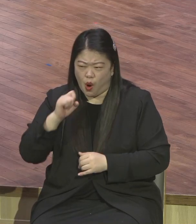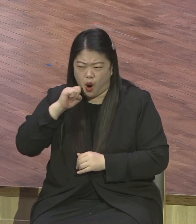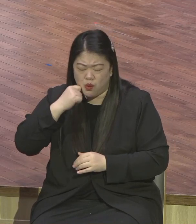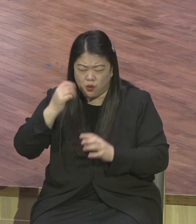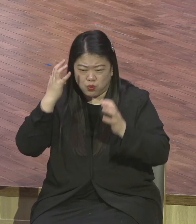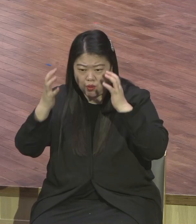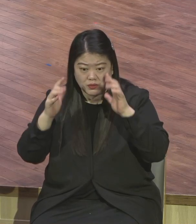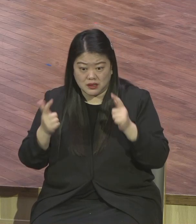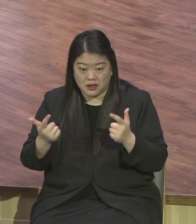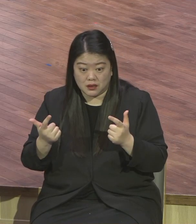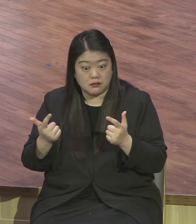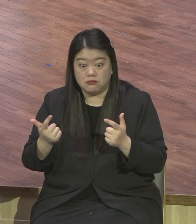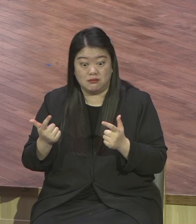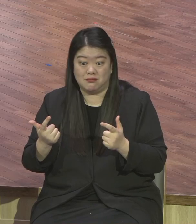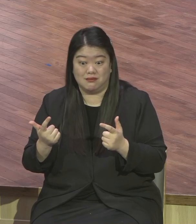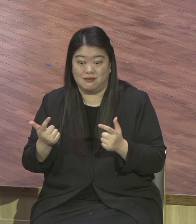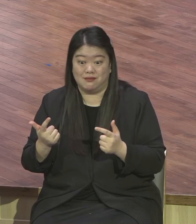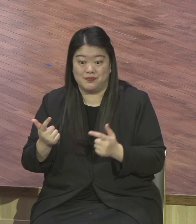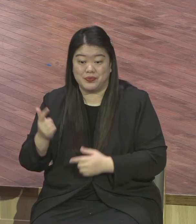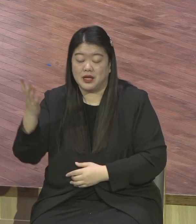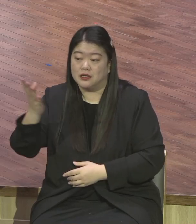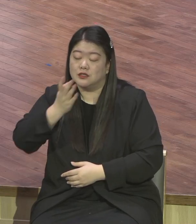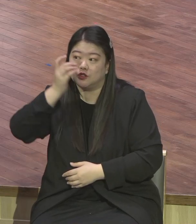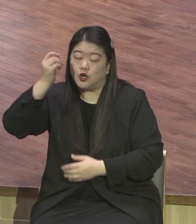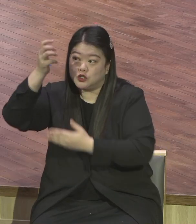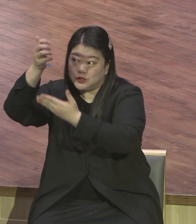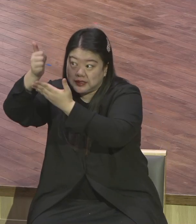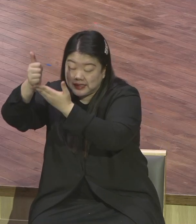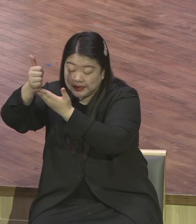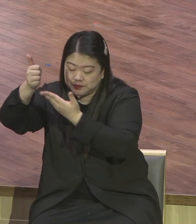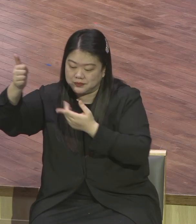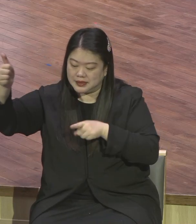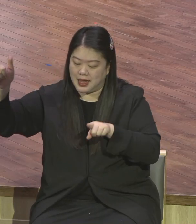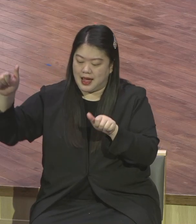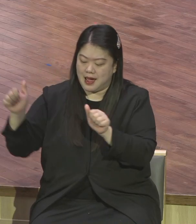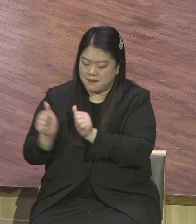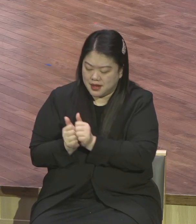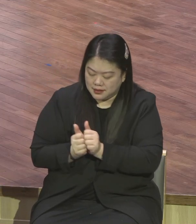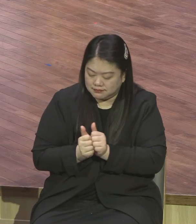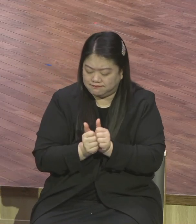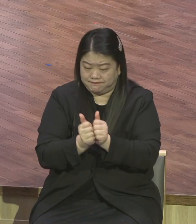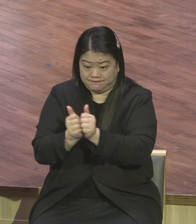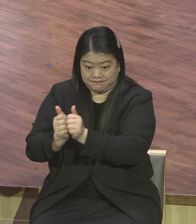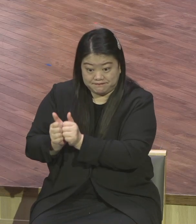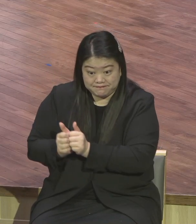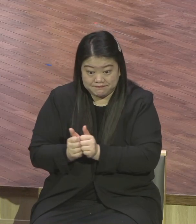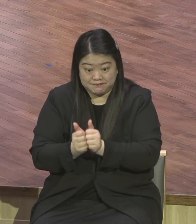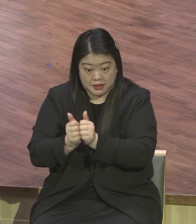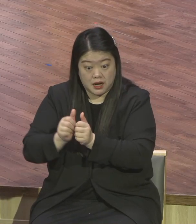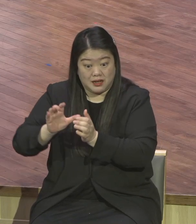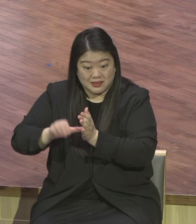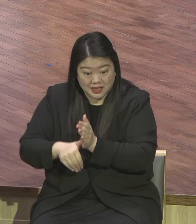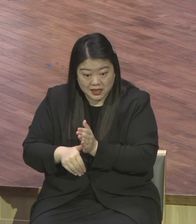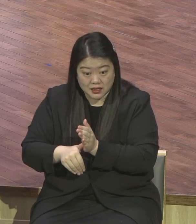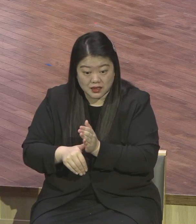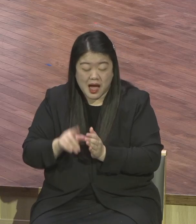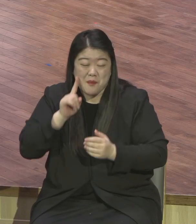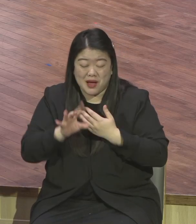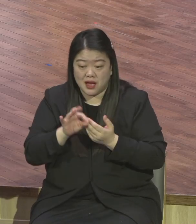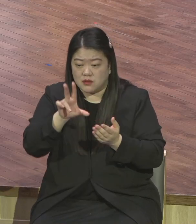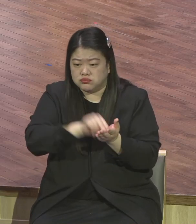주의 성령께서 내 삶을 어떻게 이 사건 문제를 통하여 다른